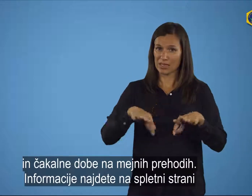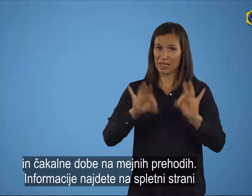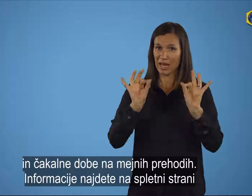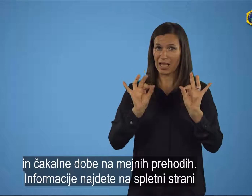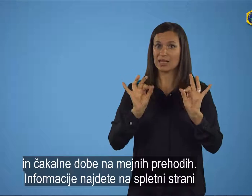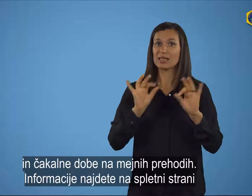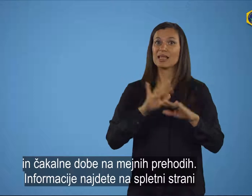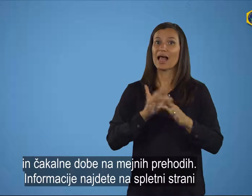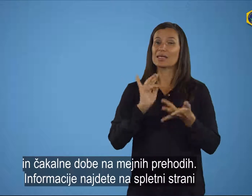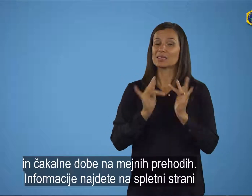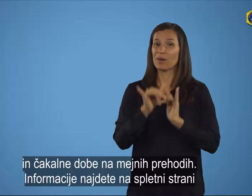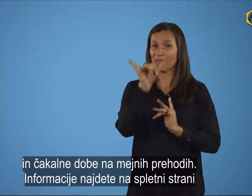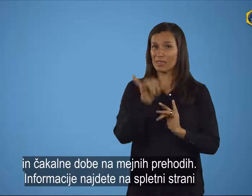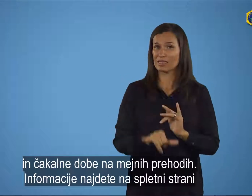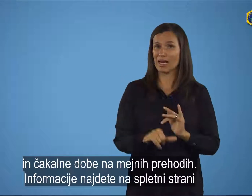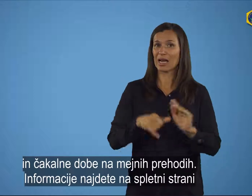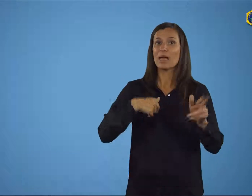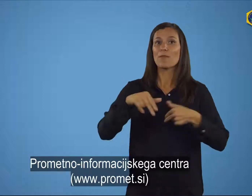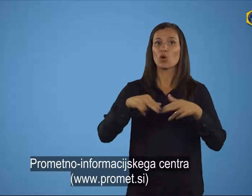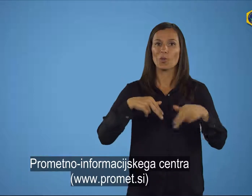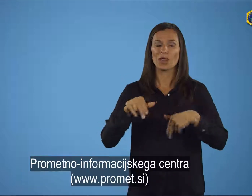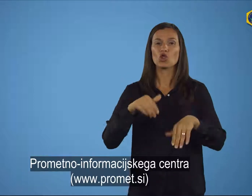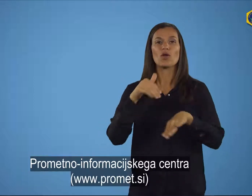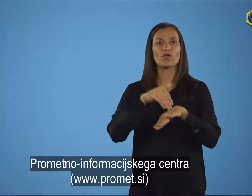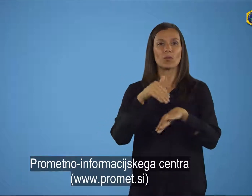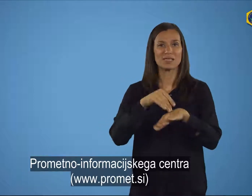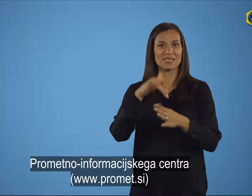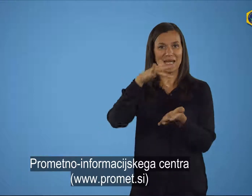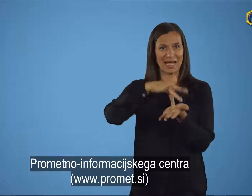Informacije najdete na spletni strani prometno-informacijskega centra